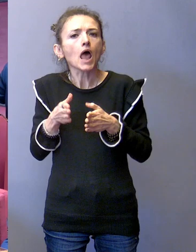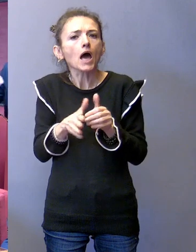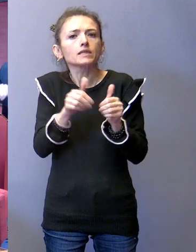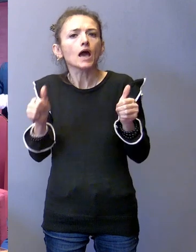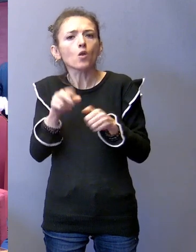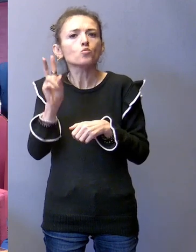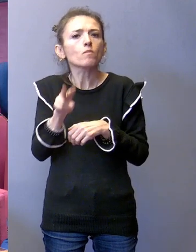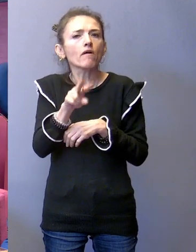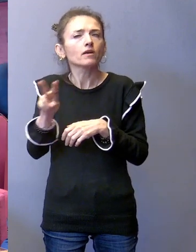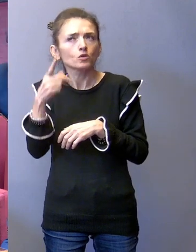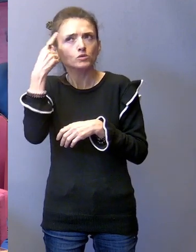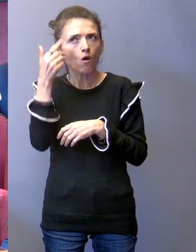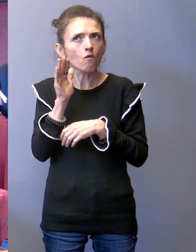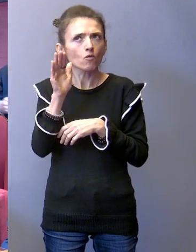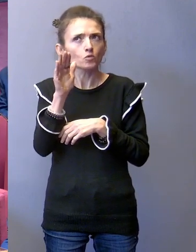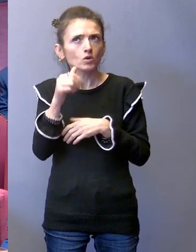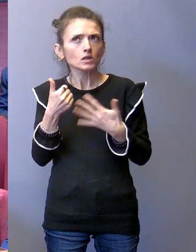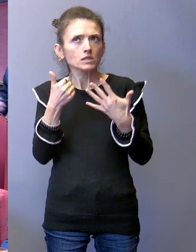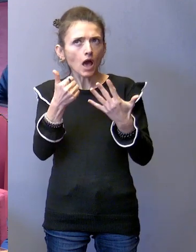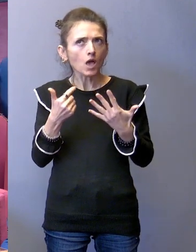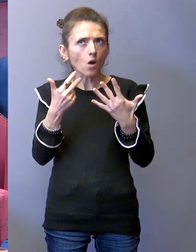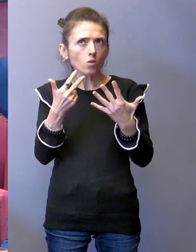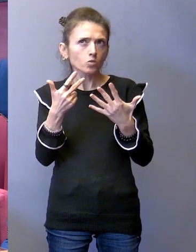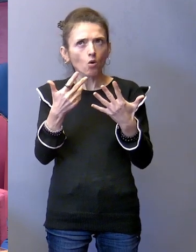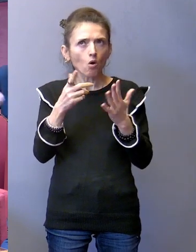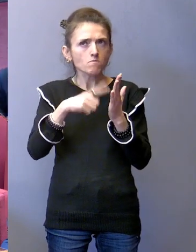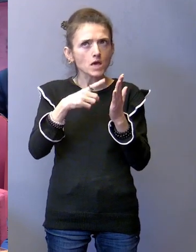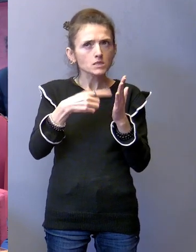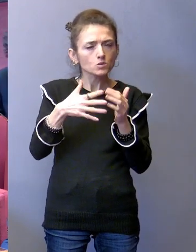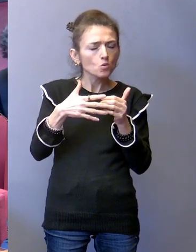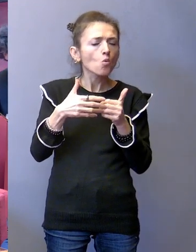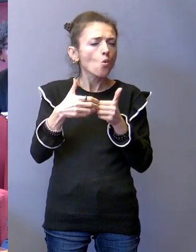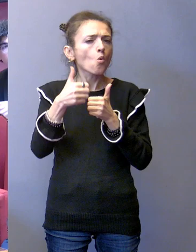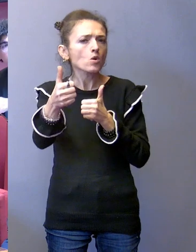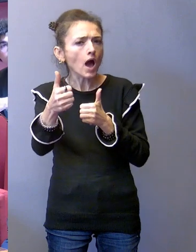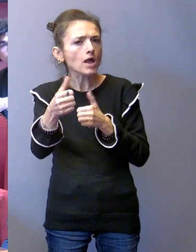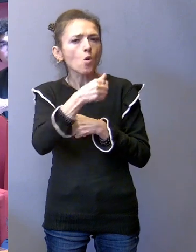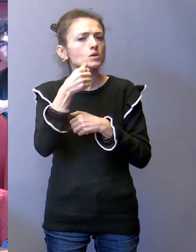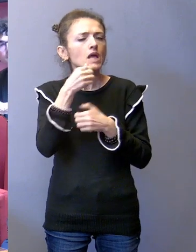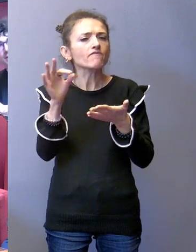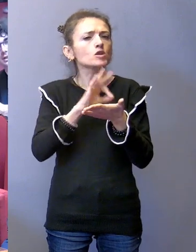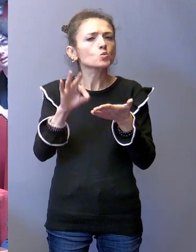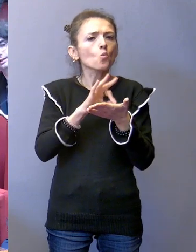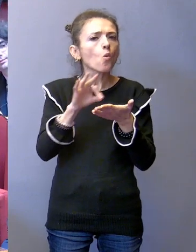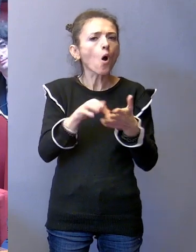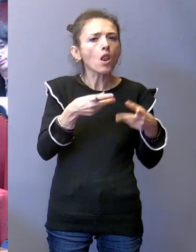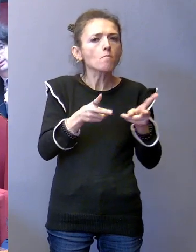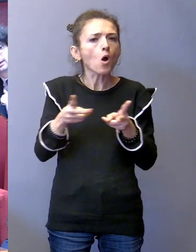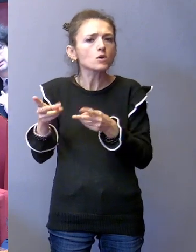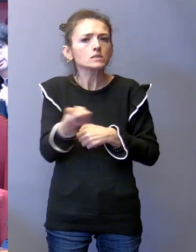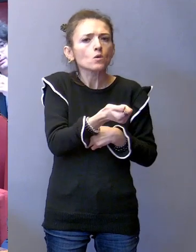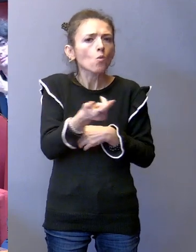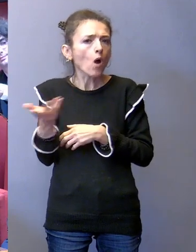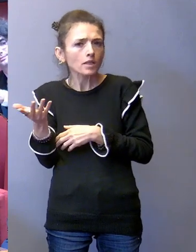so già quale offerta formativa minimo tra 6 8 mesi un anno devo offrire non è che ci vuole una gran scienza